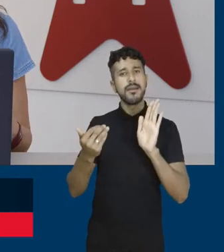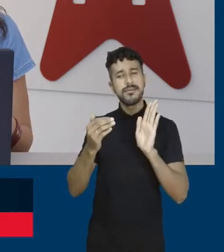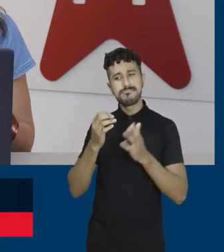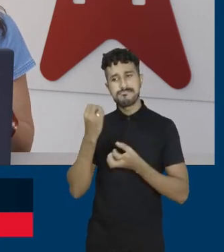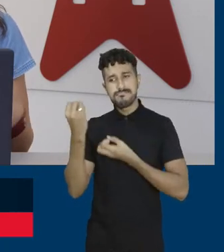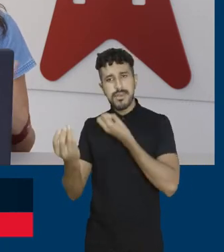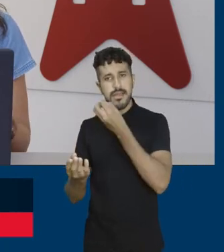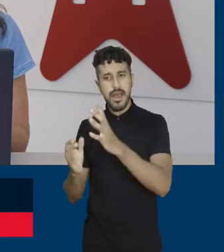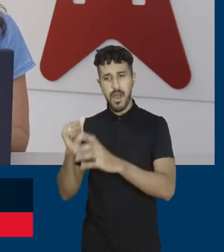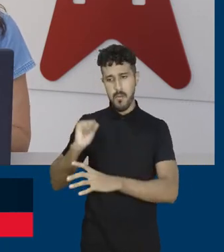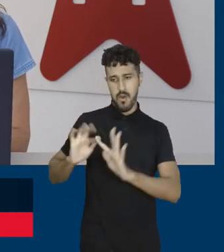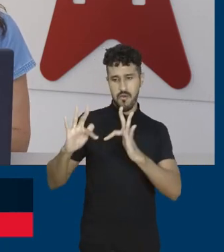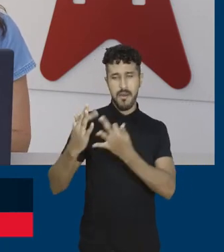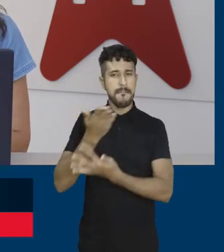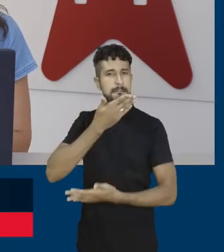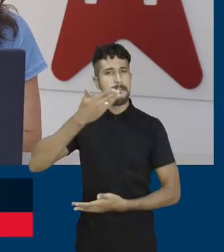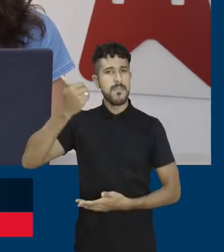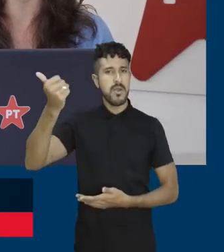de vida do país.